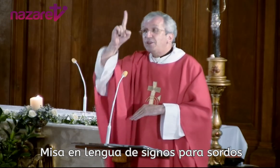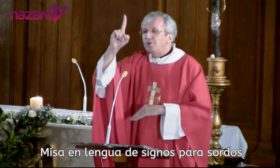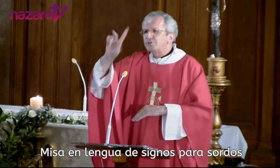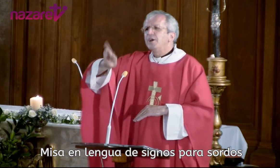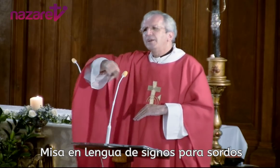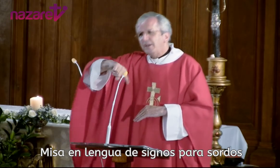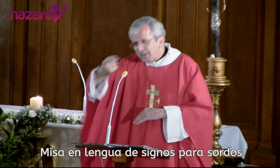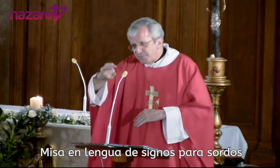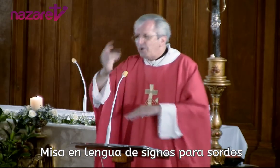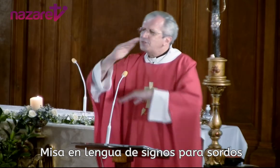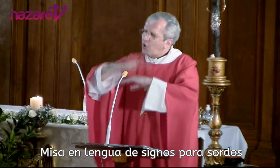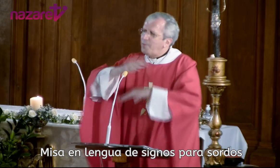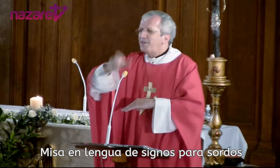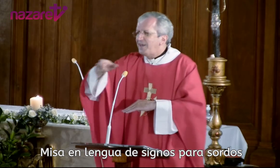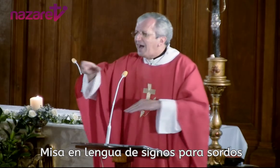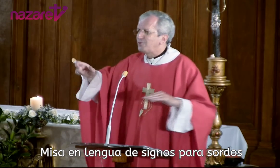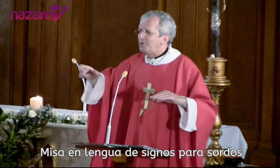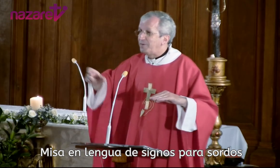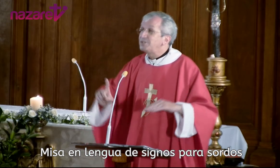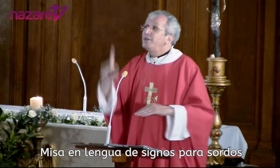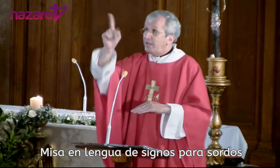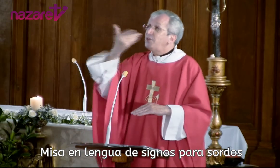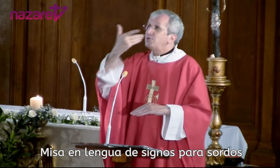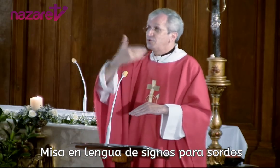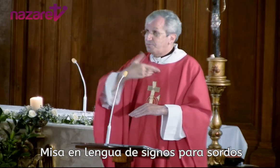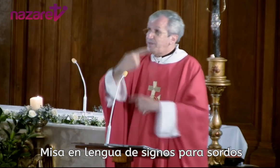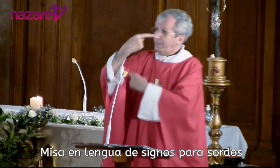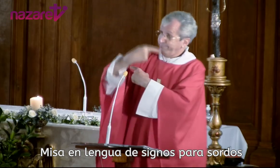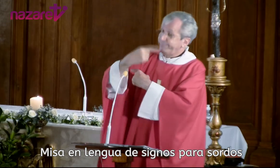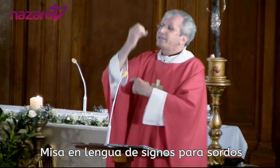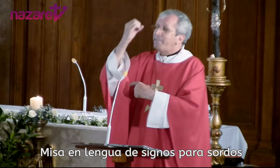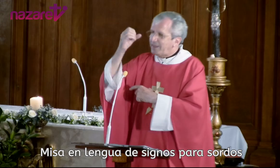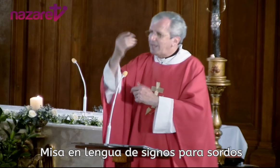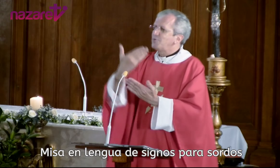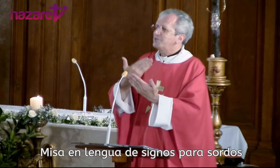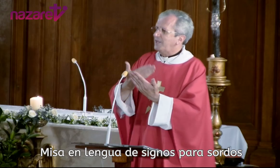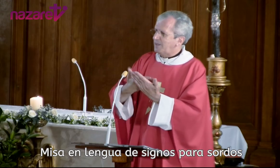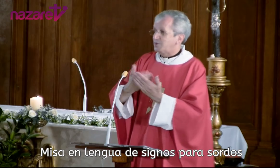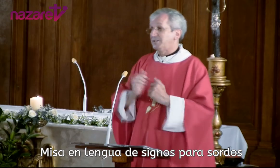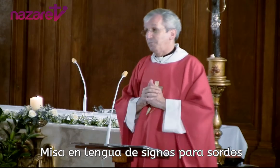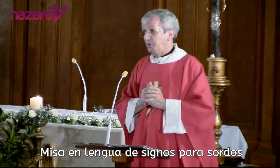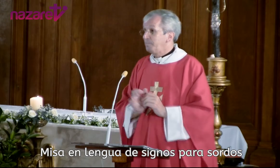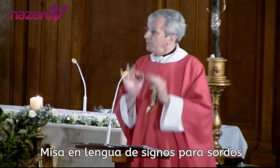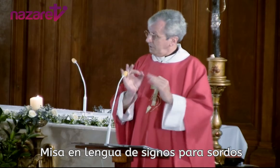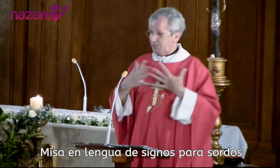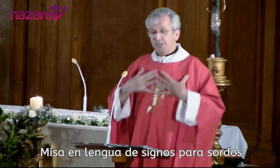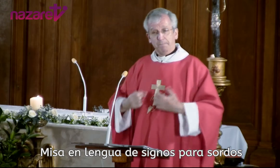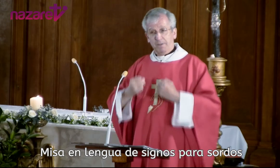Dios y después obedecer a los hombres. Y Dios nos pide que prediquemos y que demos testimonio. Y así,